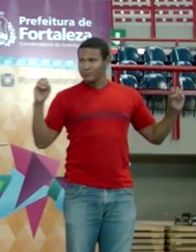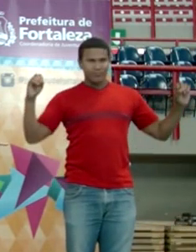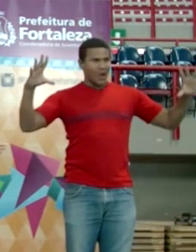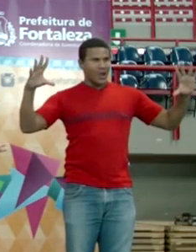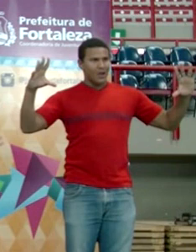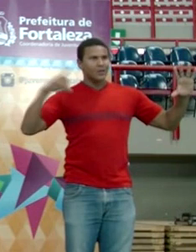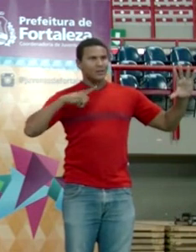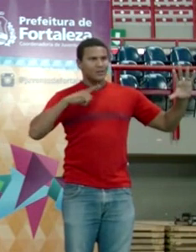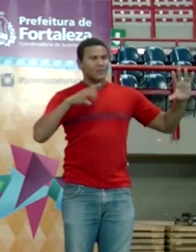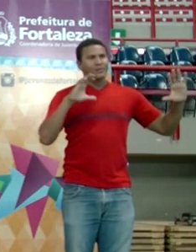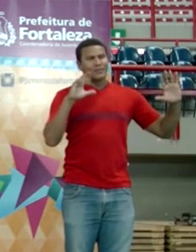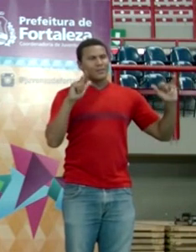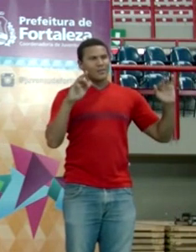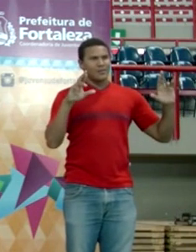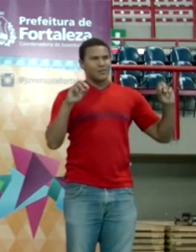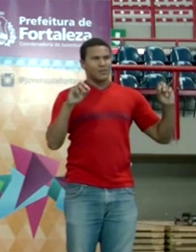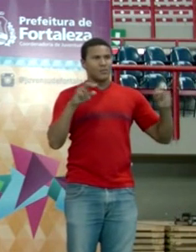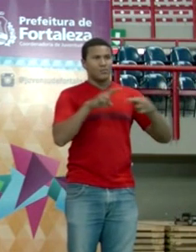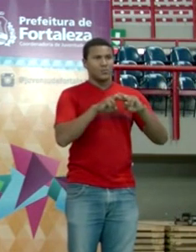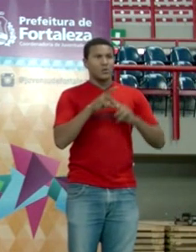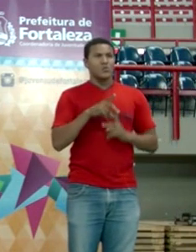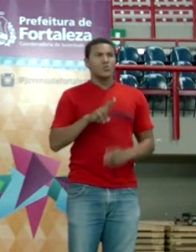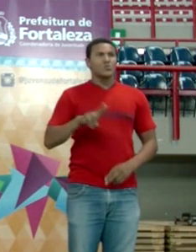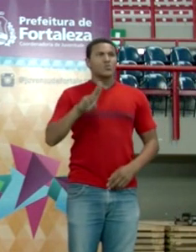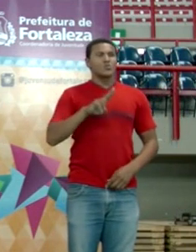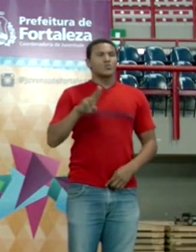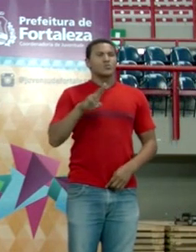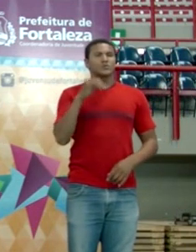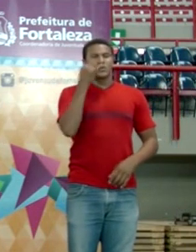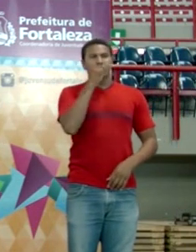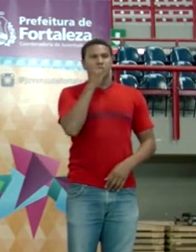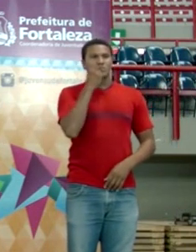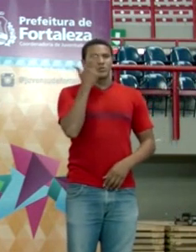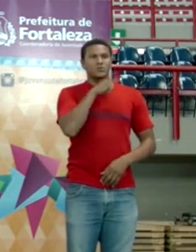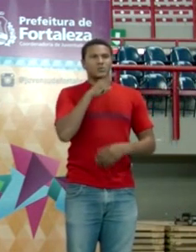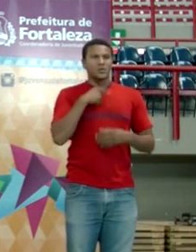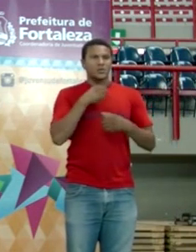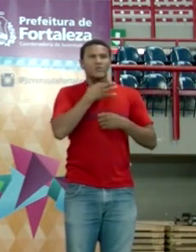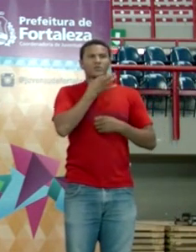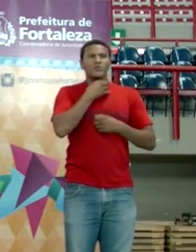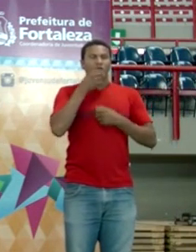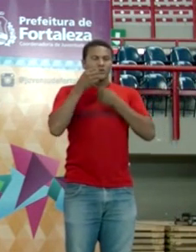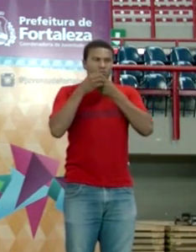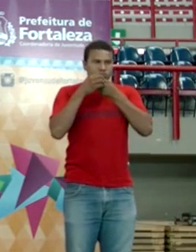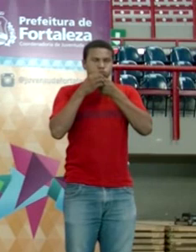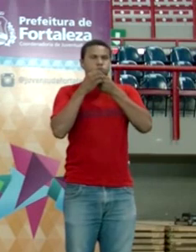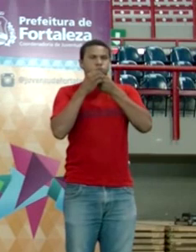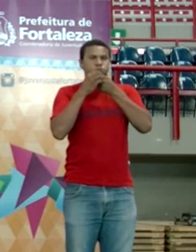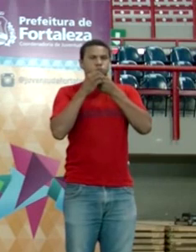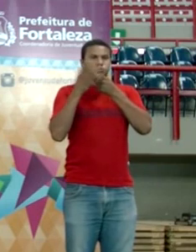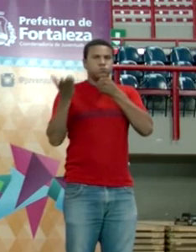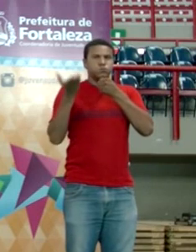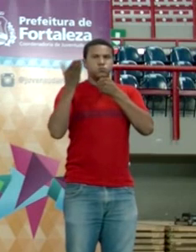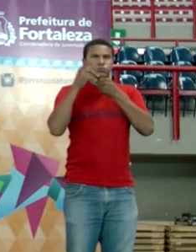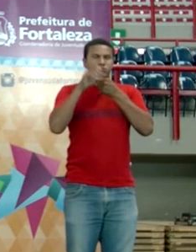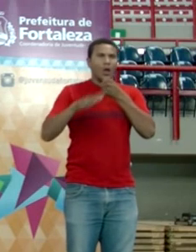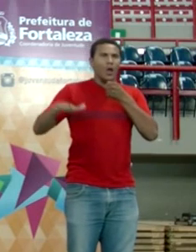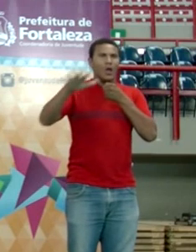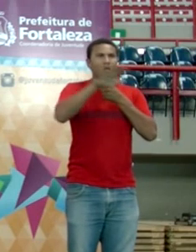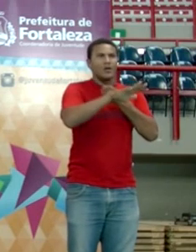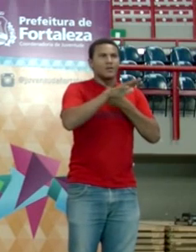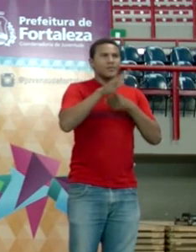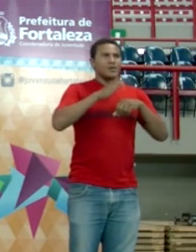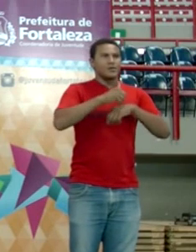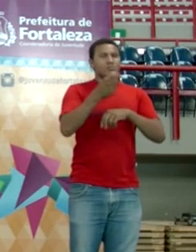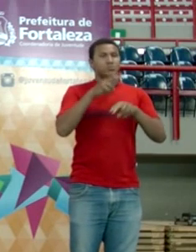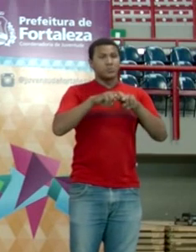Esses amplificadores, eles utilizam energia para amplificar a minha voz. Então, o som forte e o som